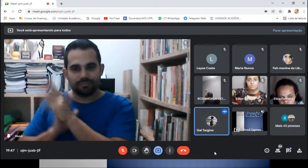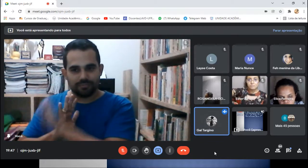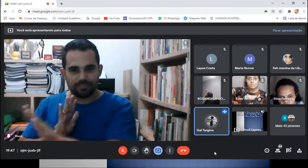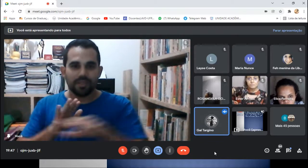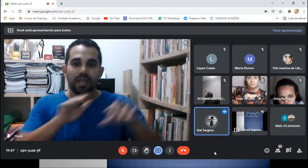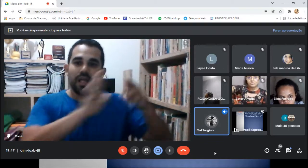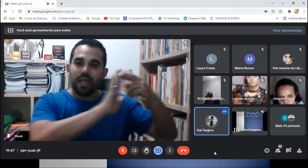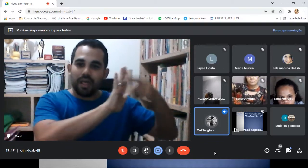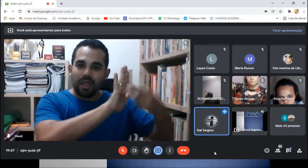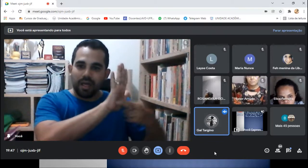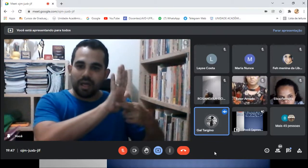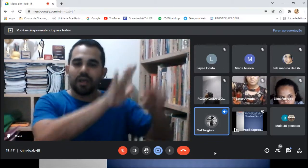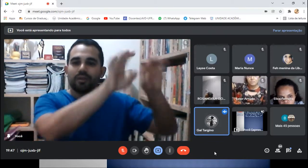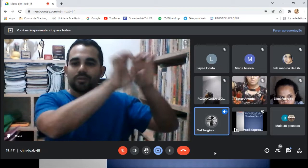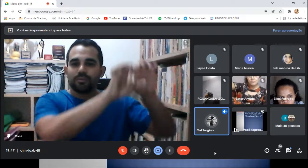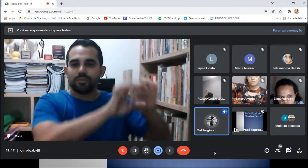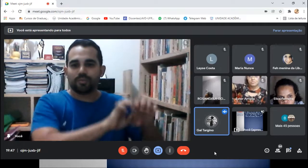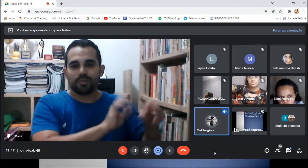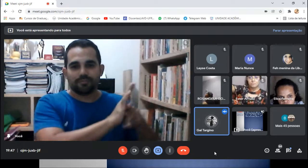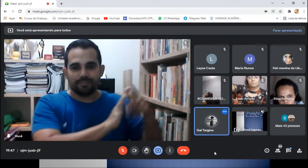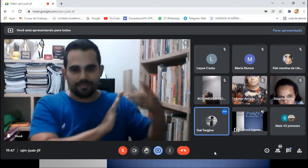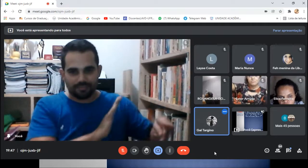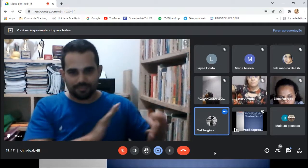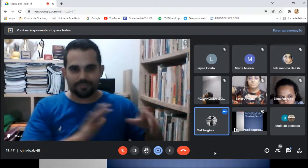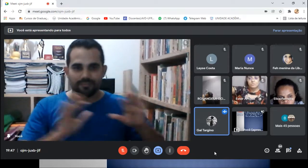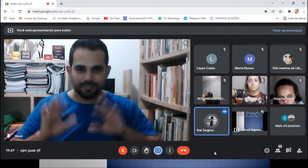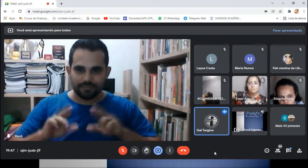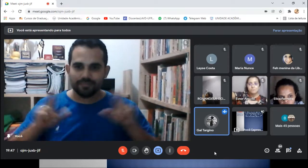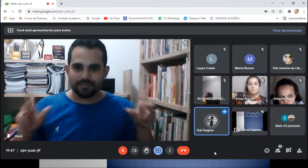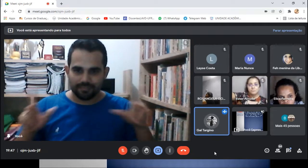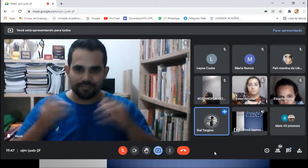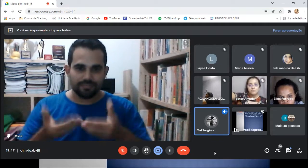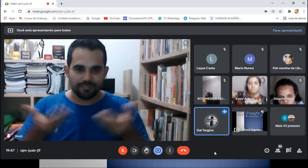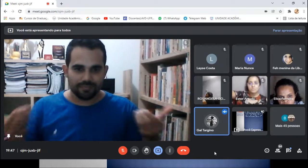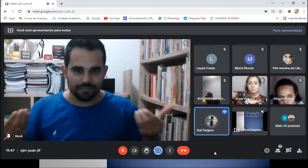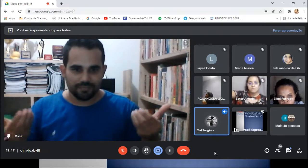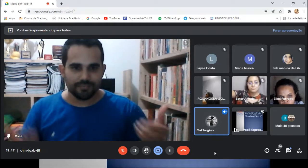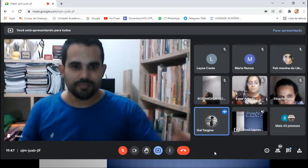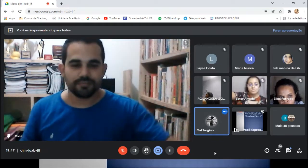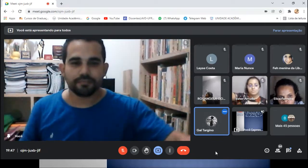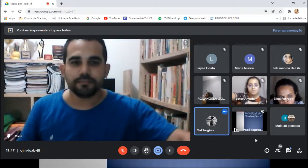sua estrutura, suas regras, né? Que são próprias das línguas.